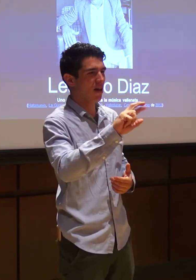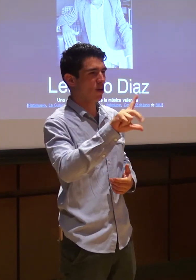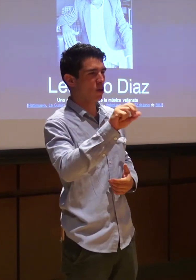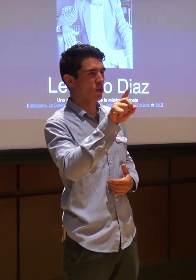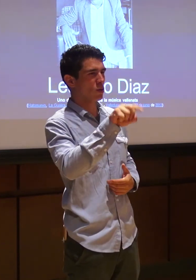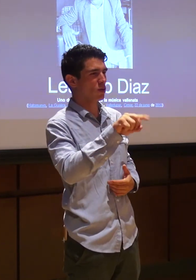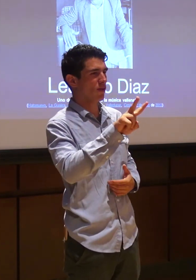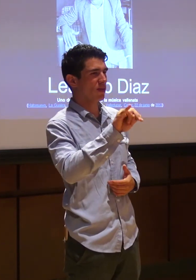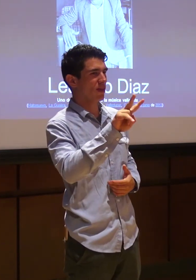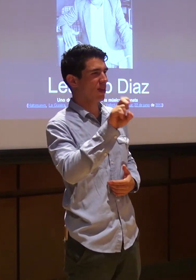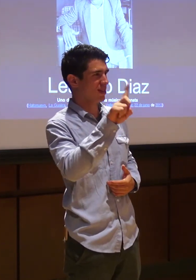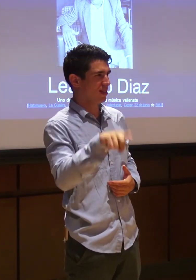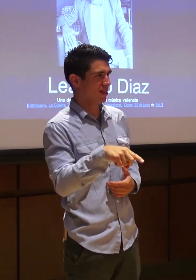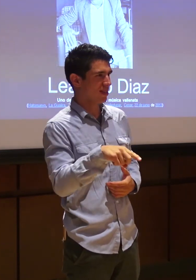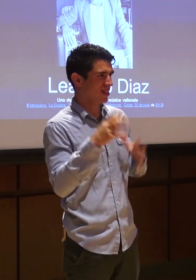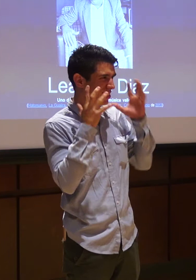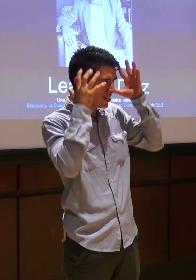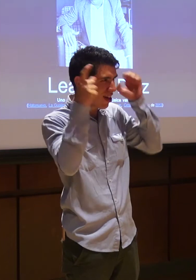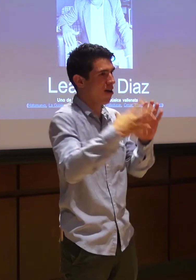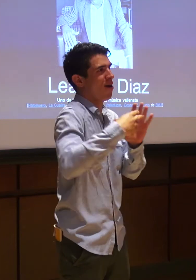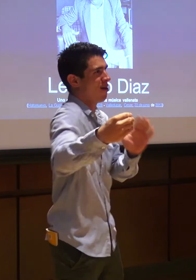a raíz de eso componía la música.